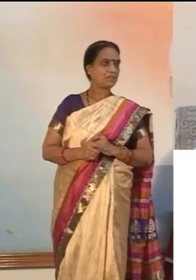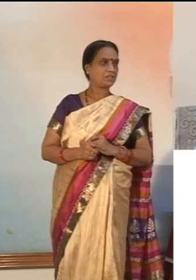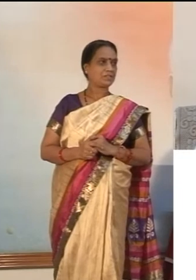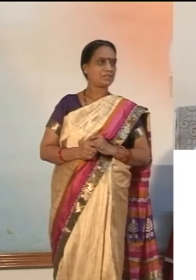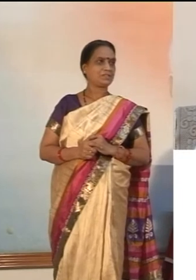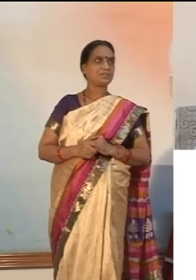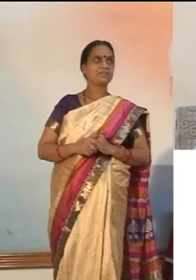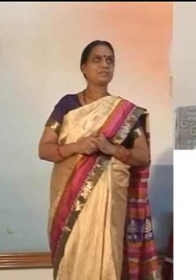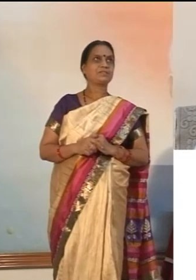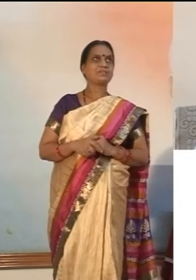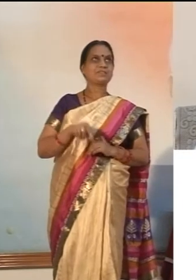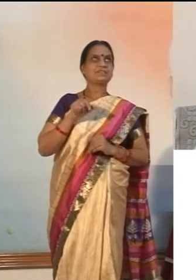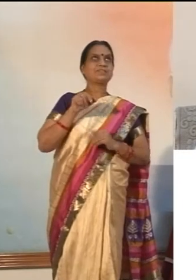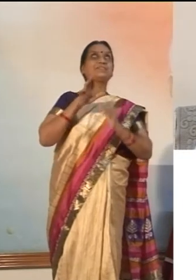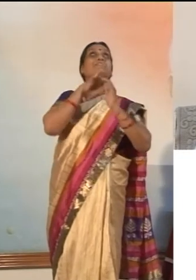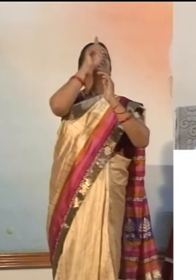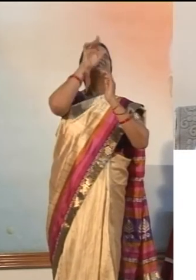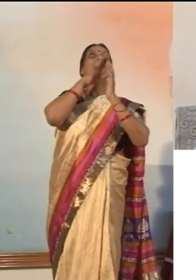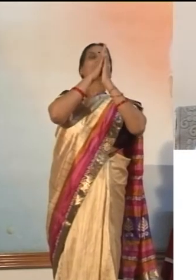उस परमात्मा पिता को